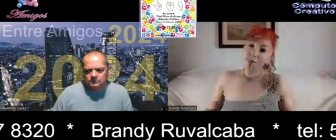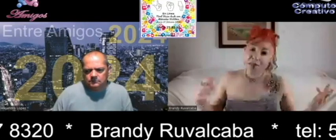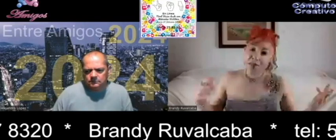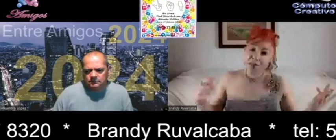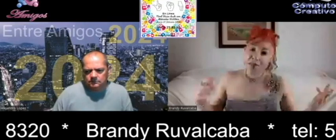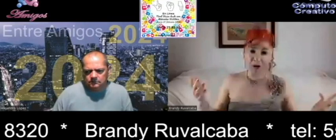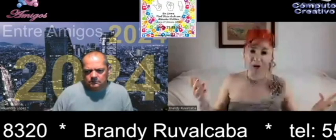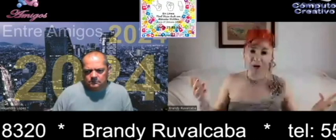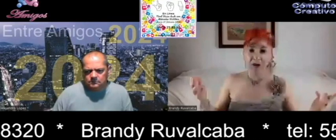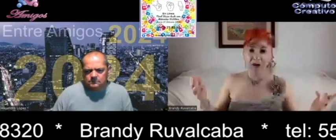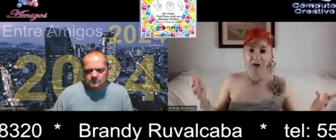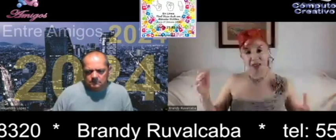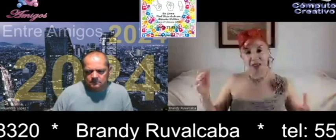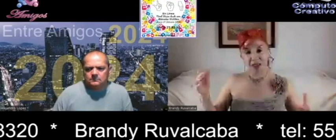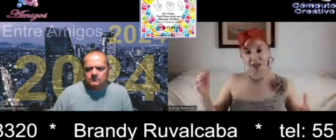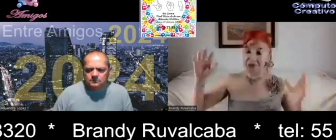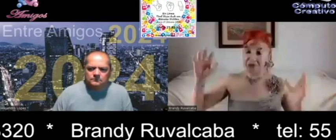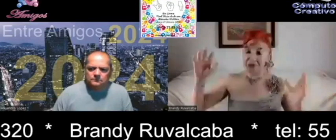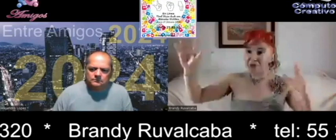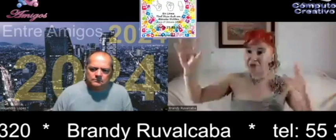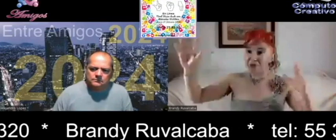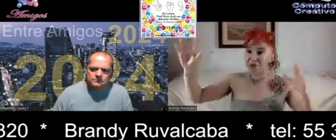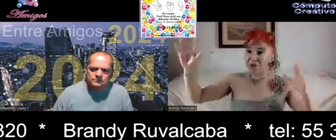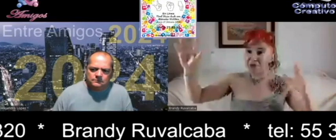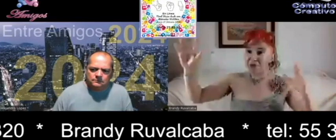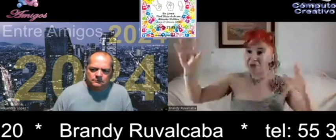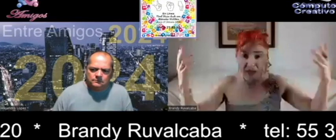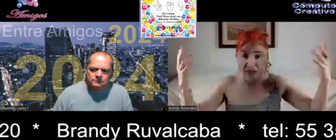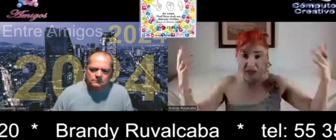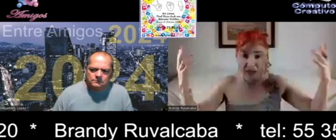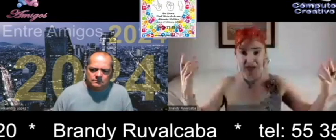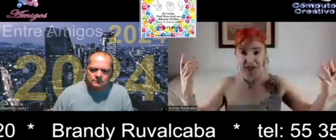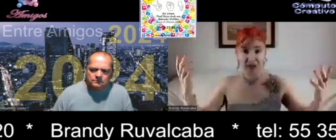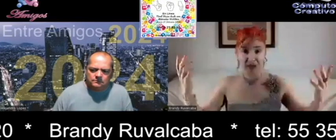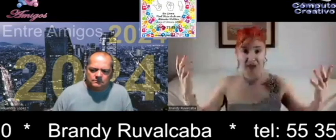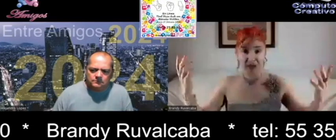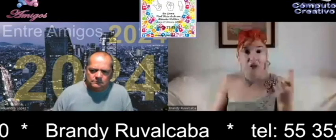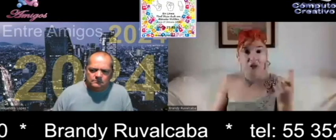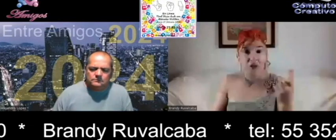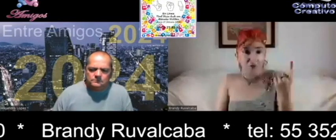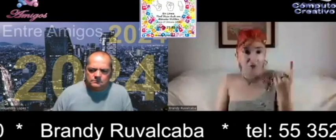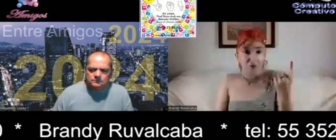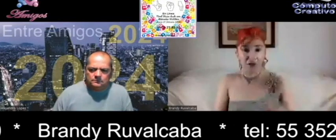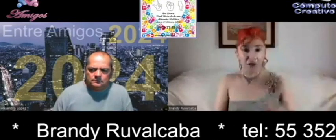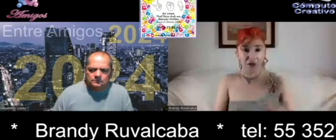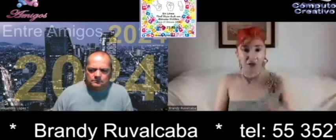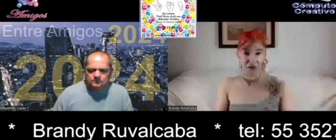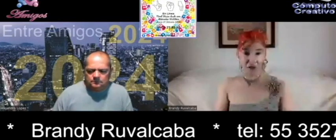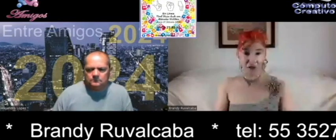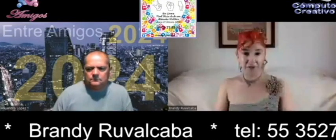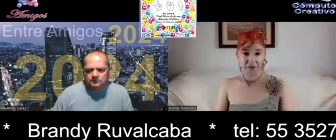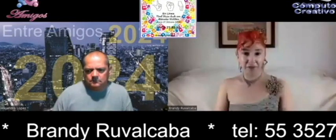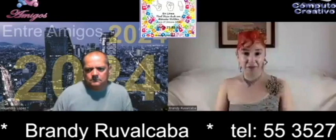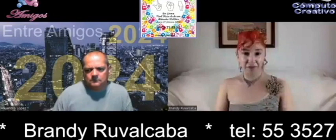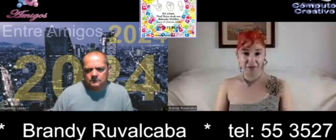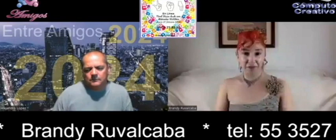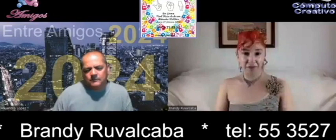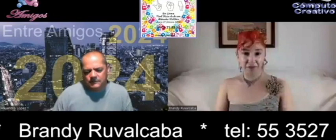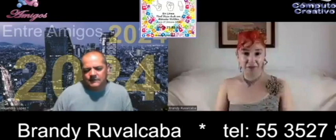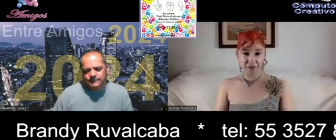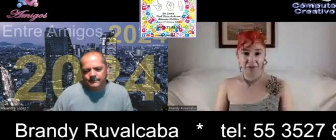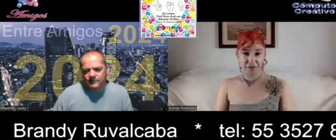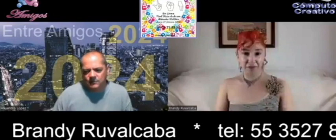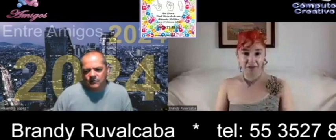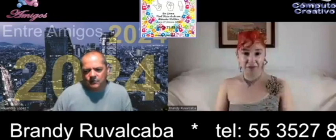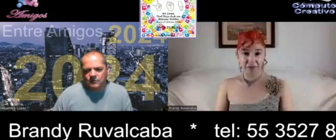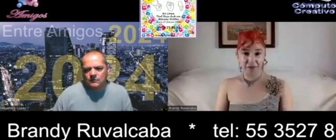problema? ¿Por qué no se ponen de acuerdo y en vez de hablar 7000 idiomas diferentes que hay en el mundo, pues nomás hablen uno?